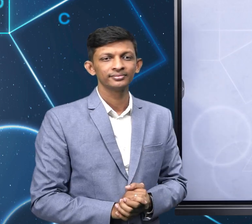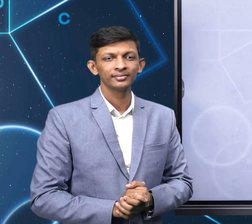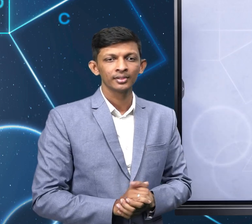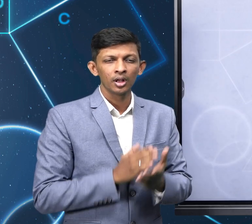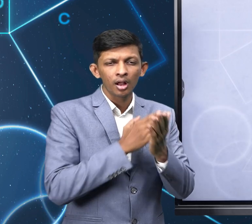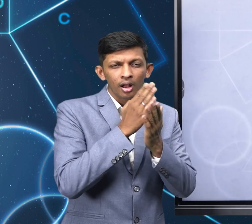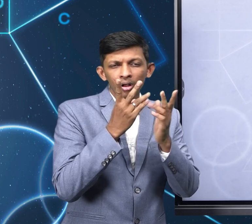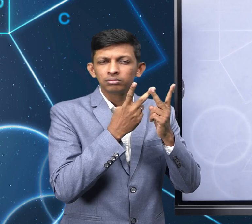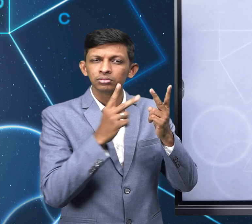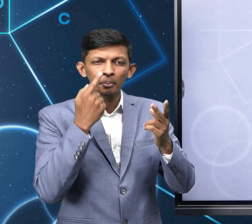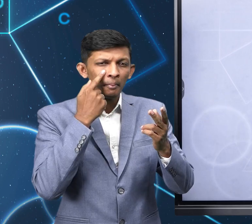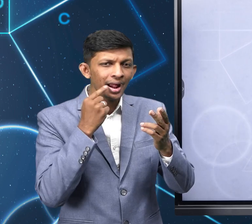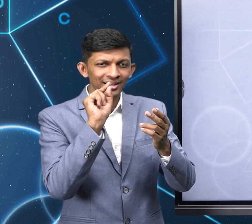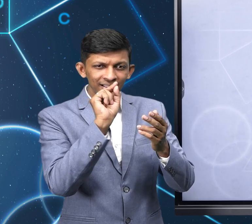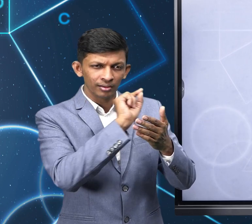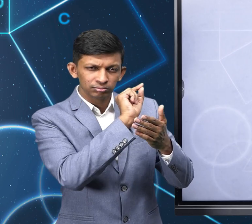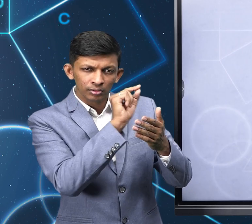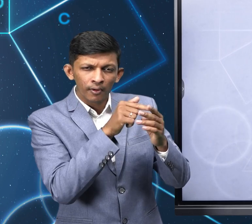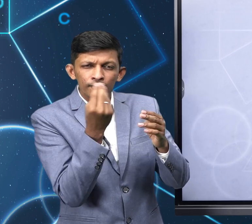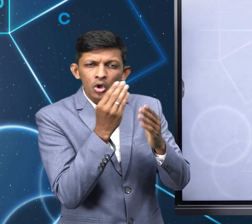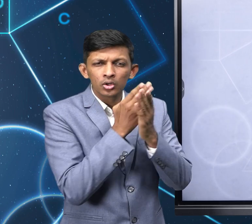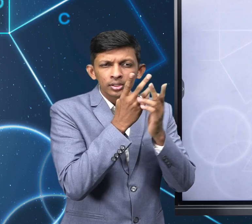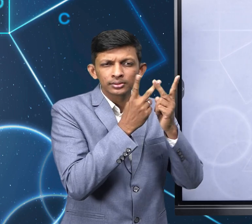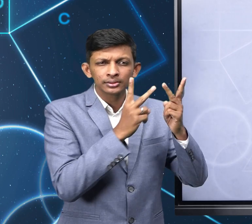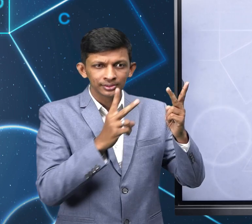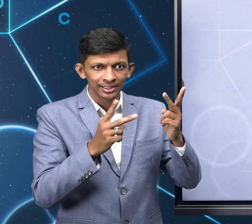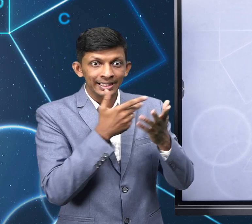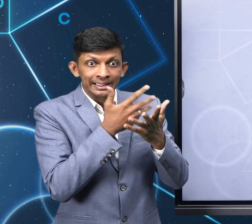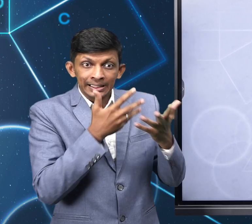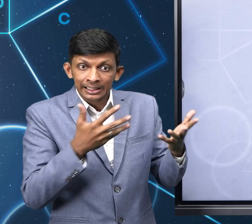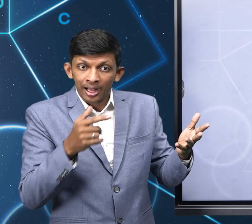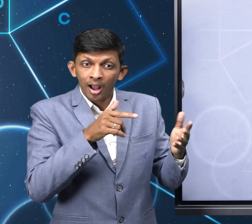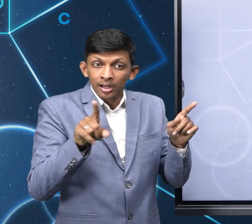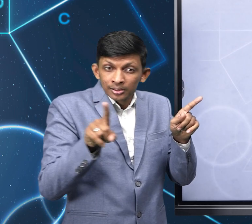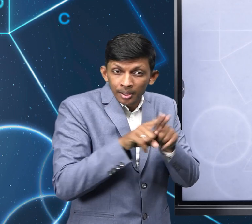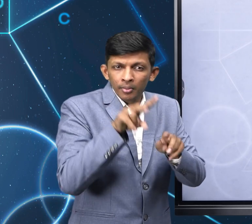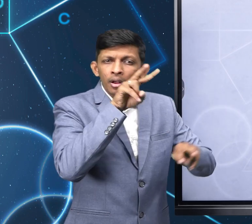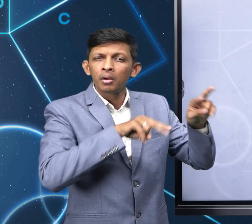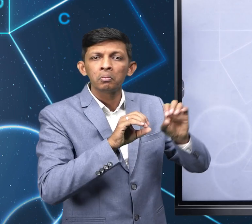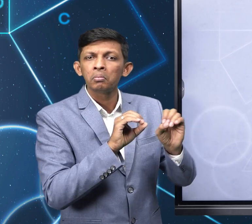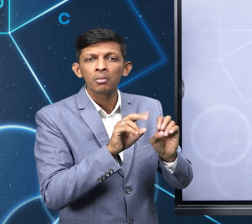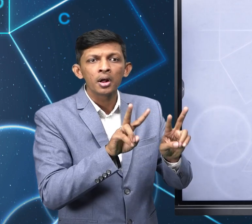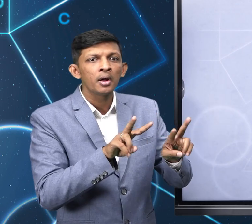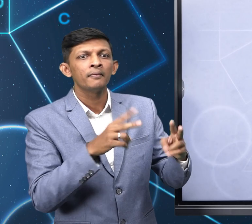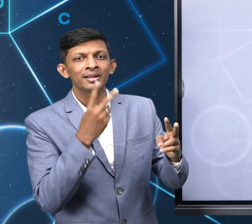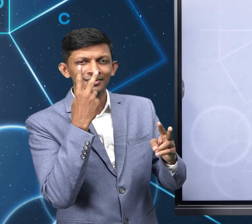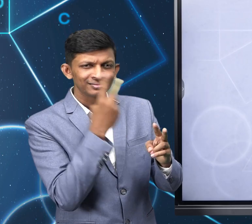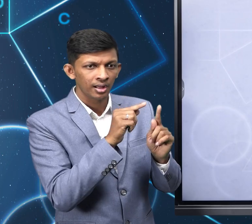आहे. या प्रकारच्या स्केचमध्ये वस्तूचे काही भाग दिसू शकत नाहीत आणि बाजू समान लांबीच्या